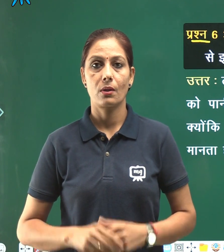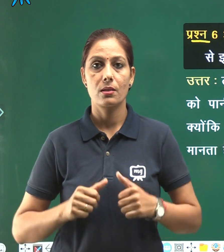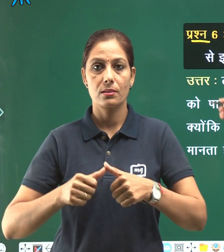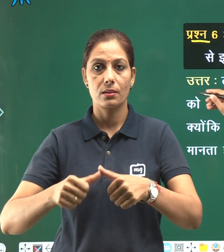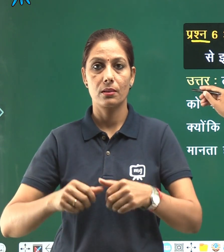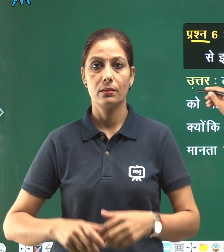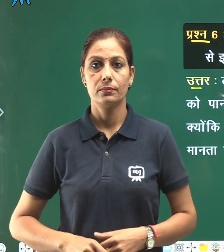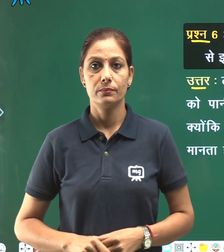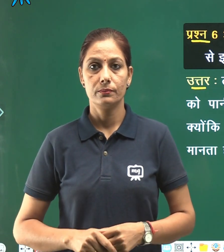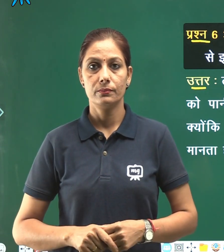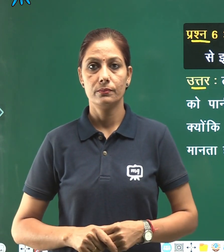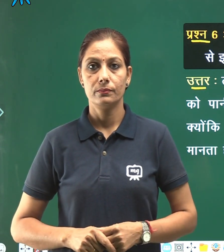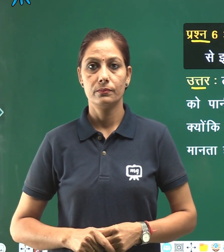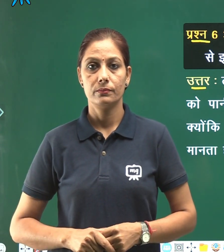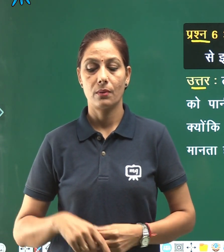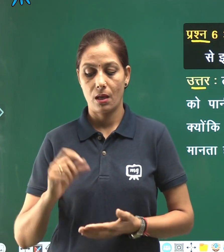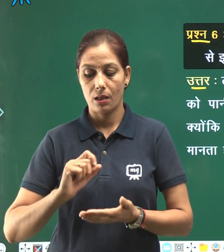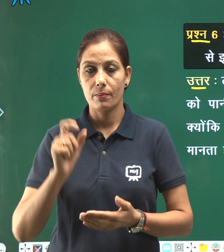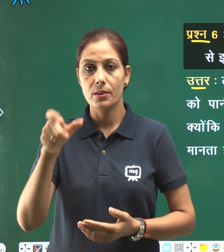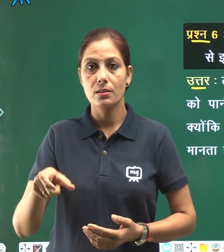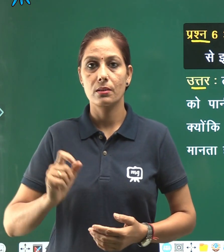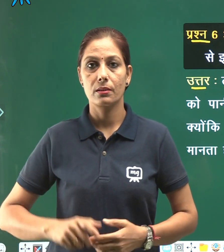उत्तर है, लेखक ने